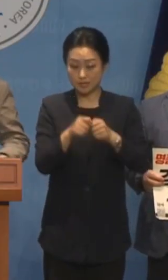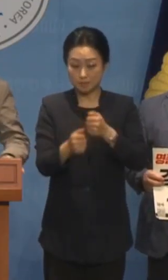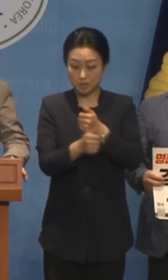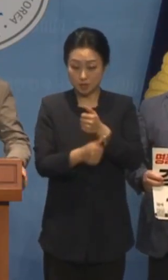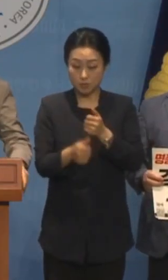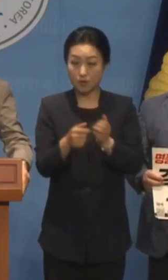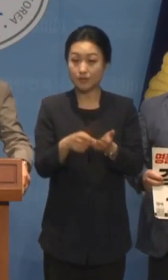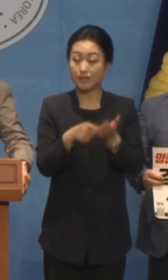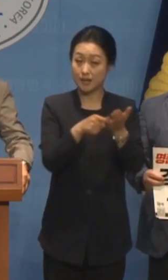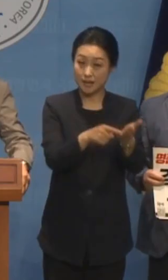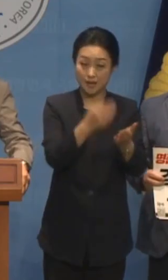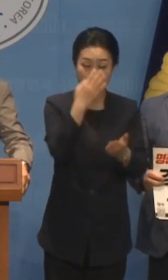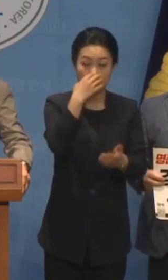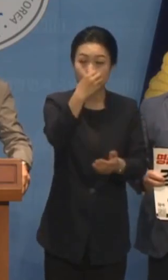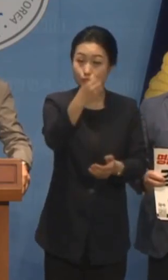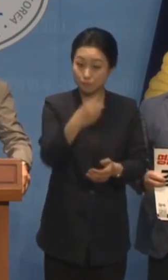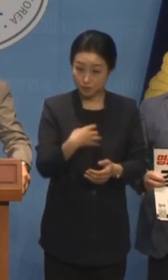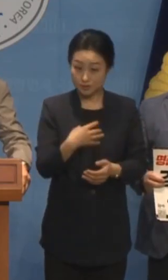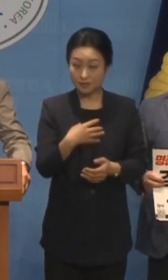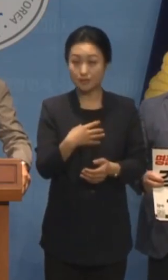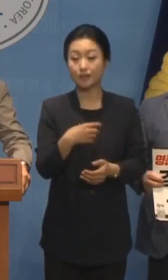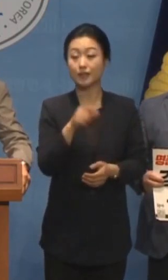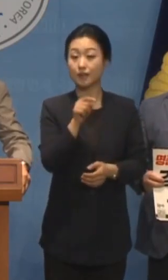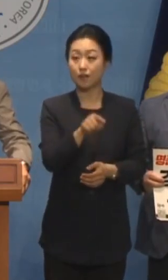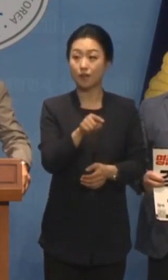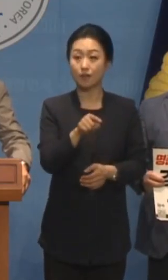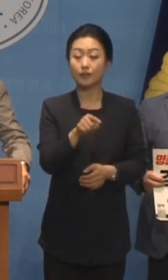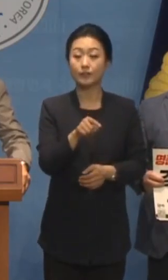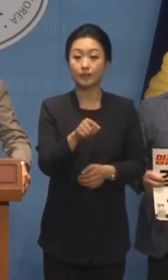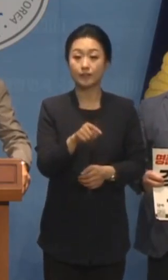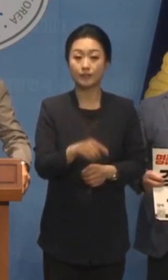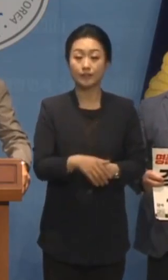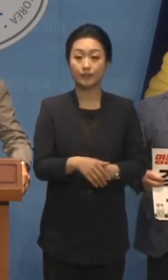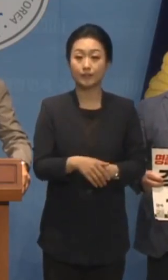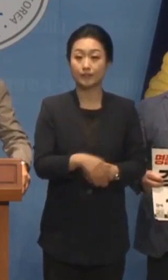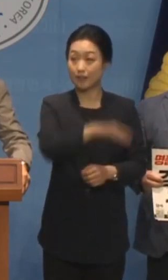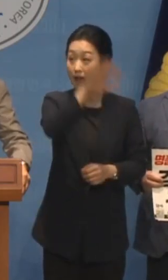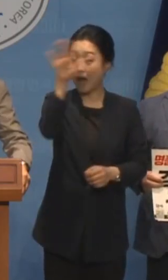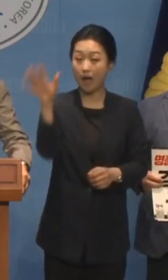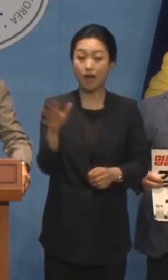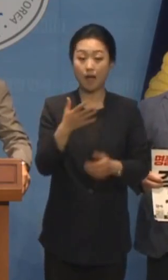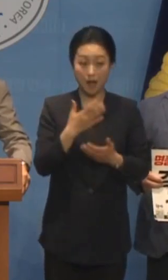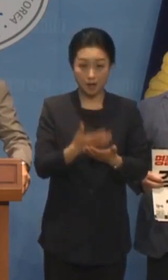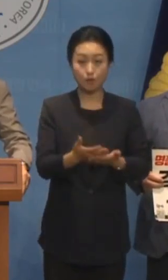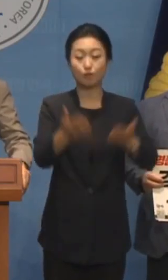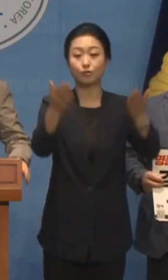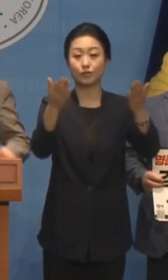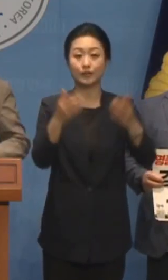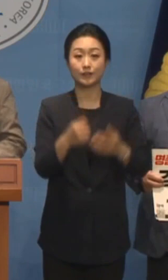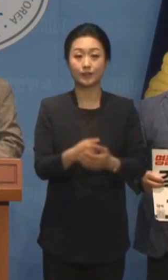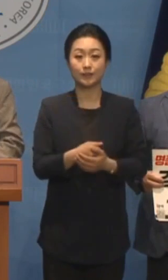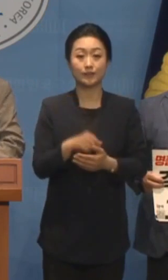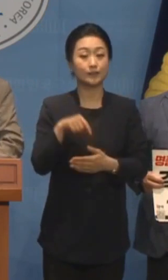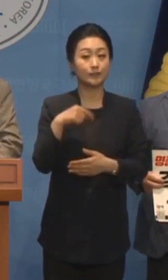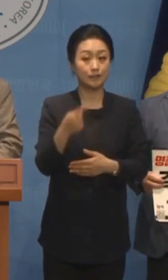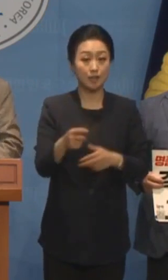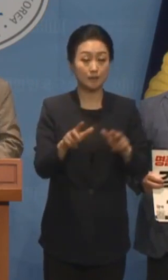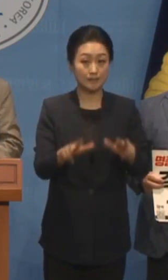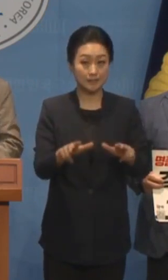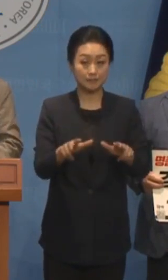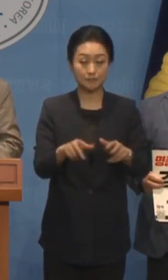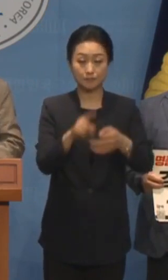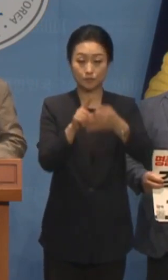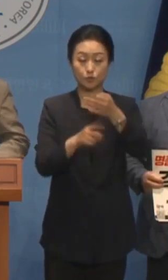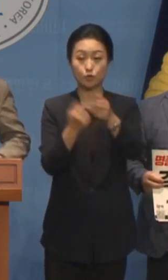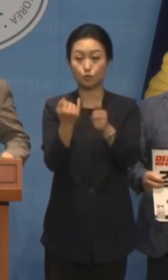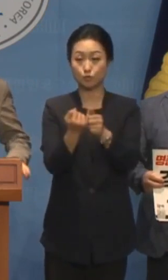묵살하거나 반기지 않는다는 그것을 대외적으로 알려서 지금 윤석열